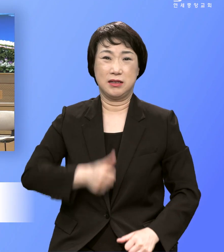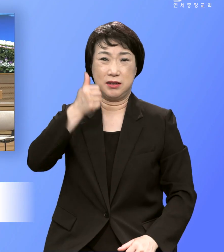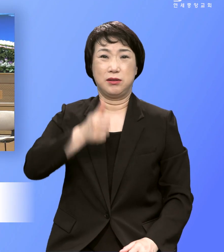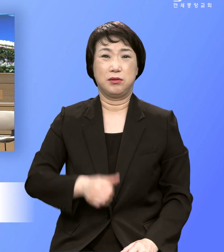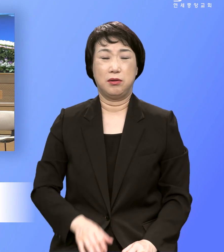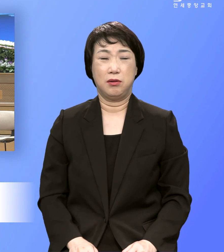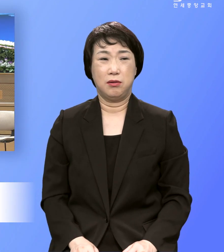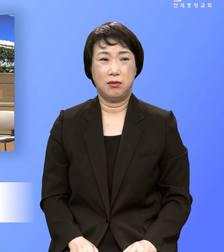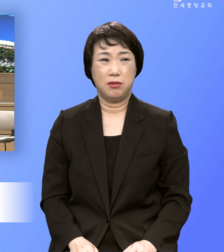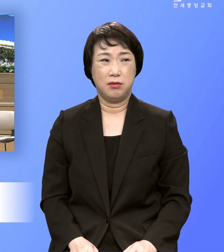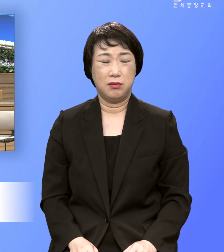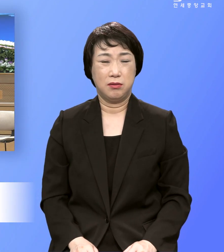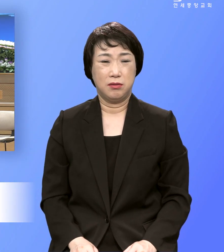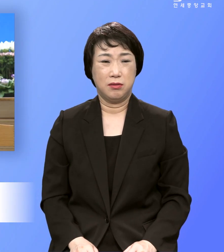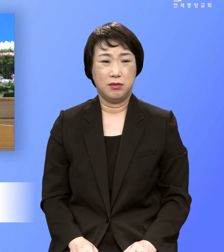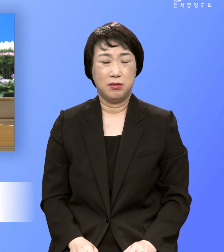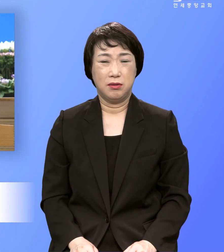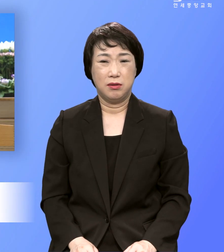이 말이죠.